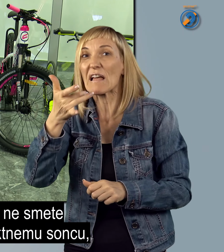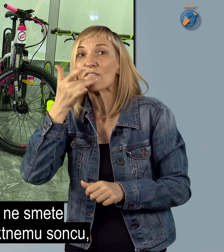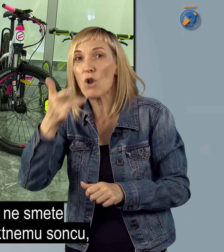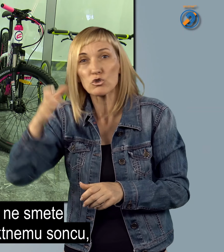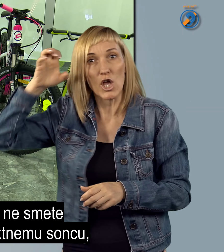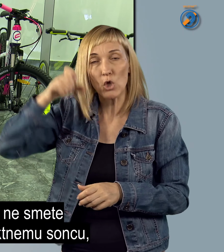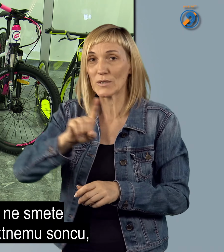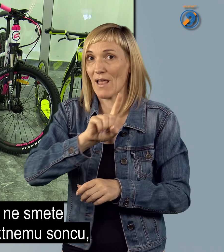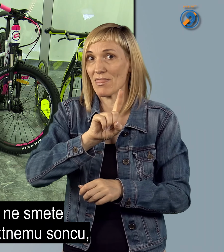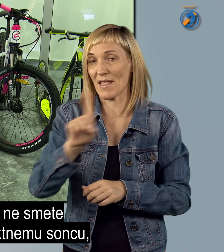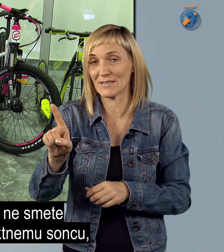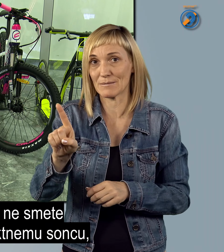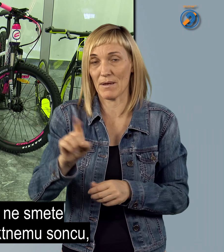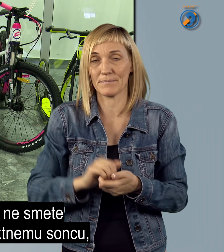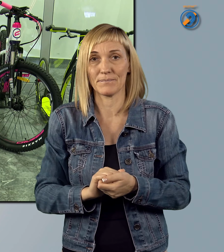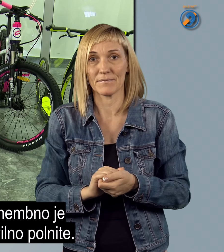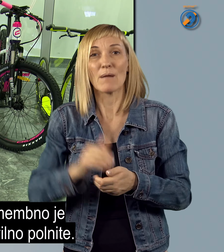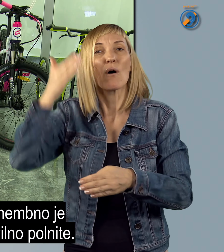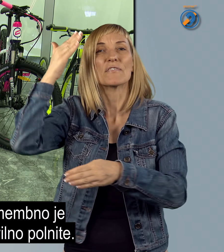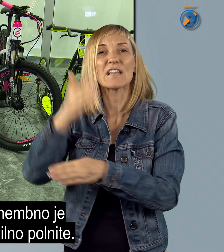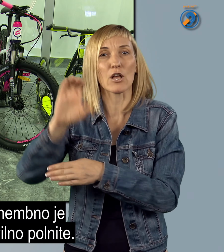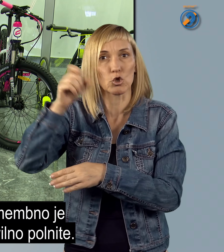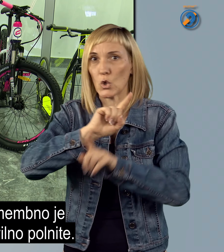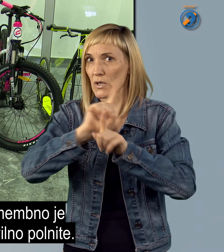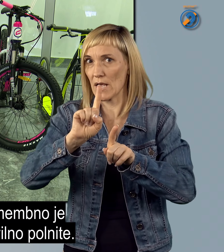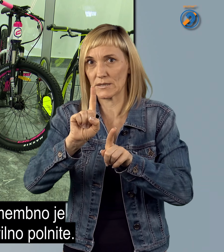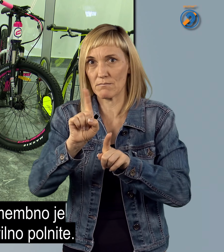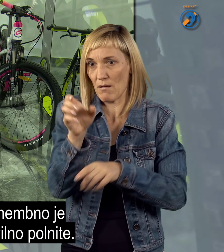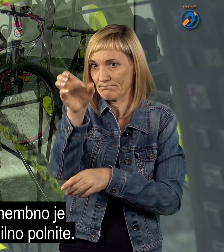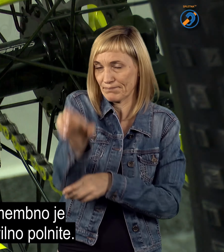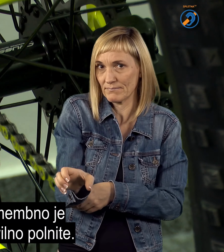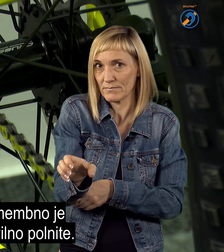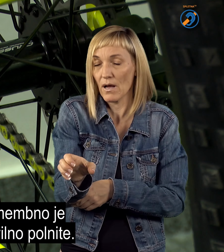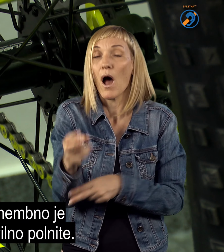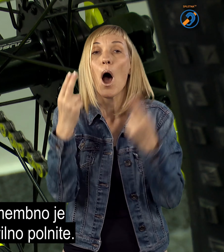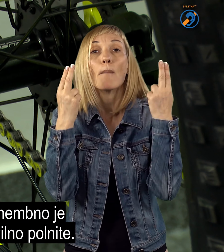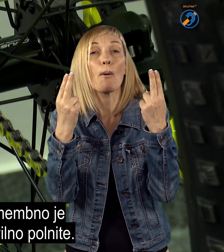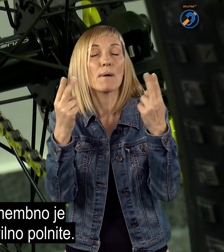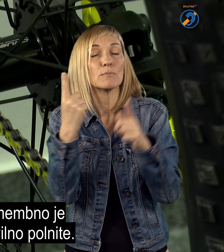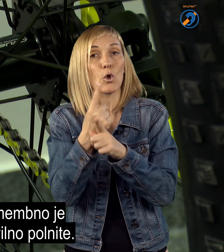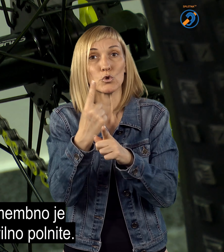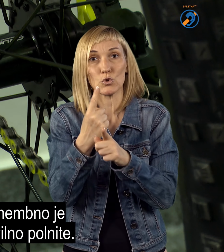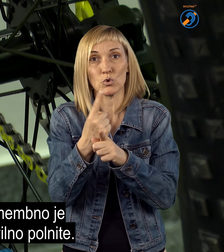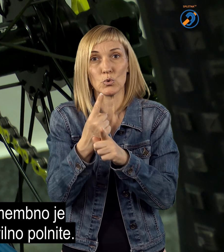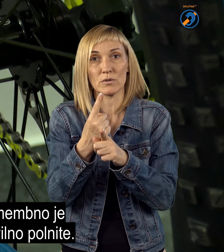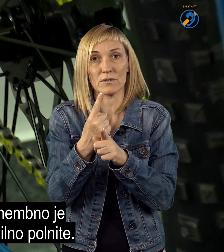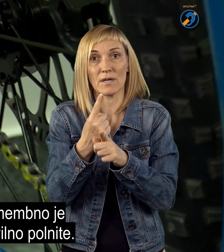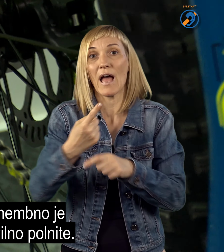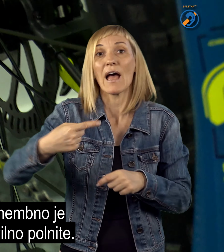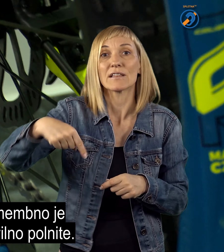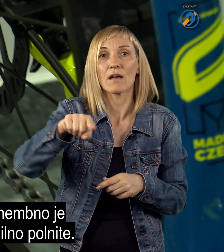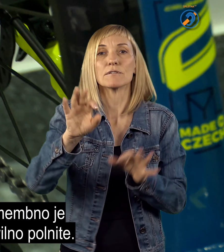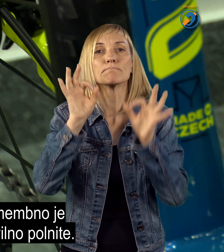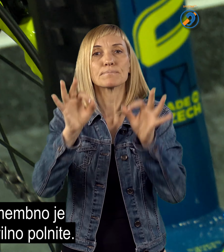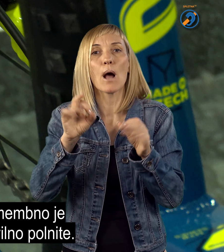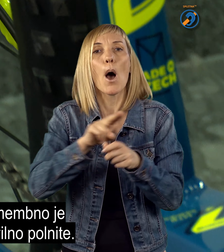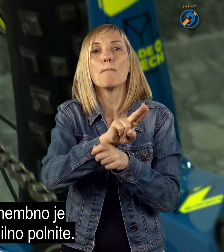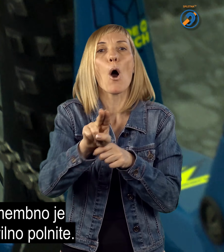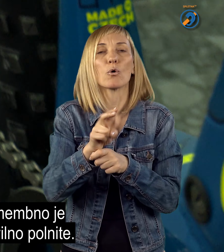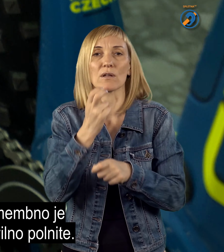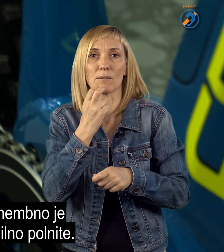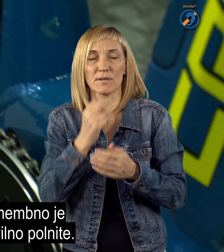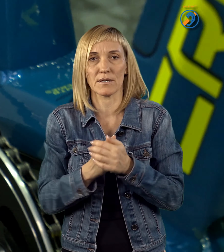poleti vročini soncu, direktnemu soncu. In pa pomembno je tudi, da jo pravilno